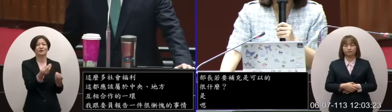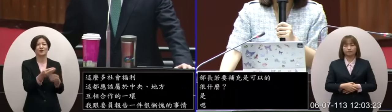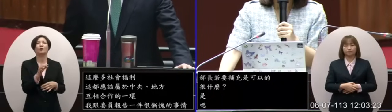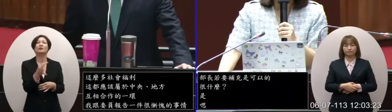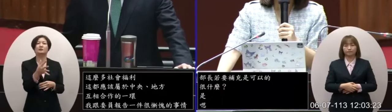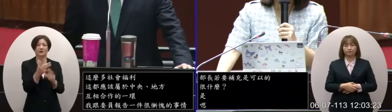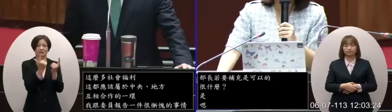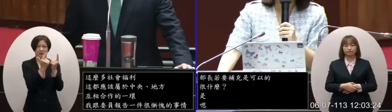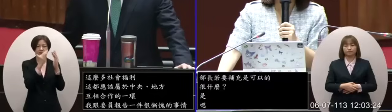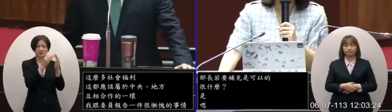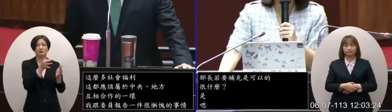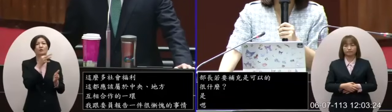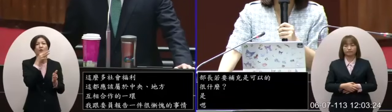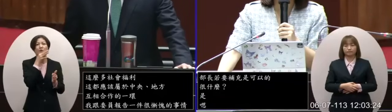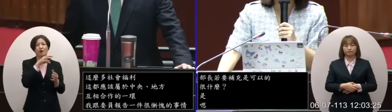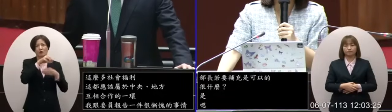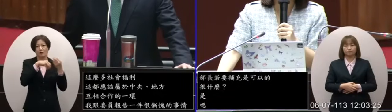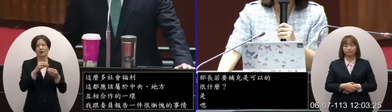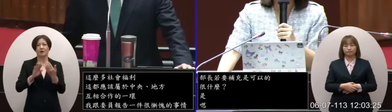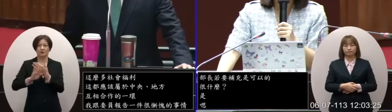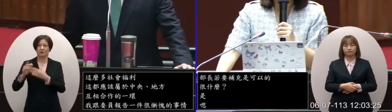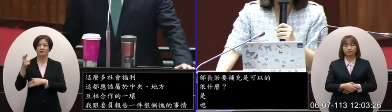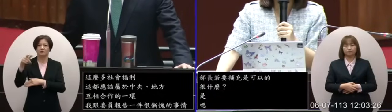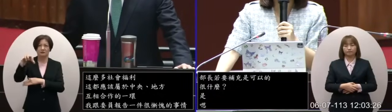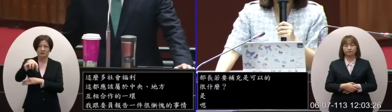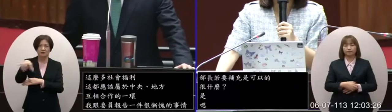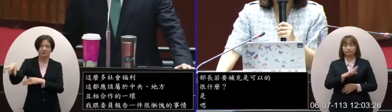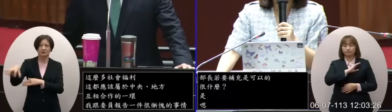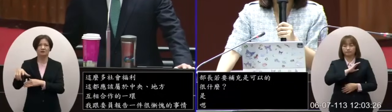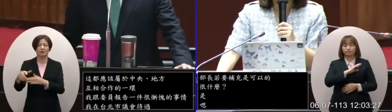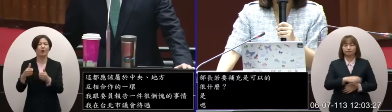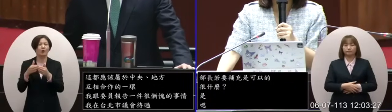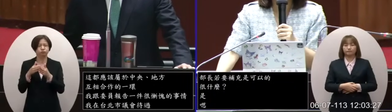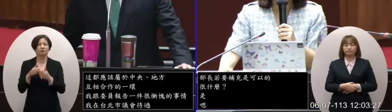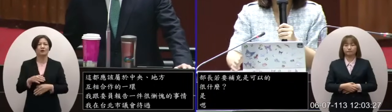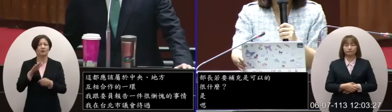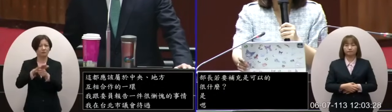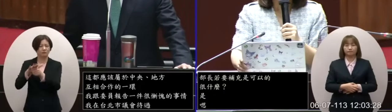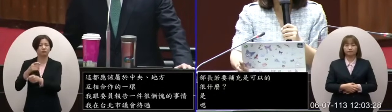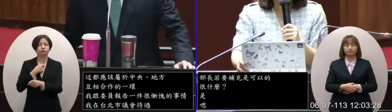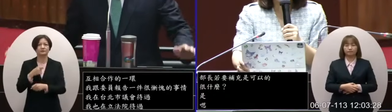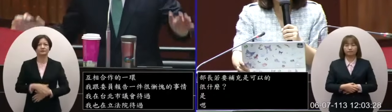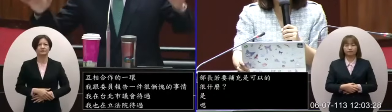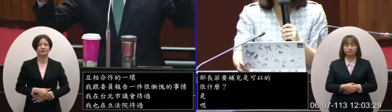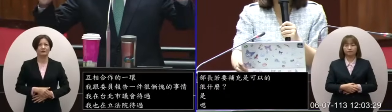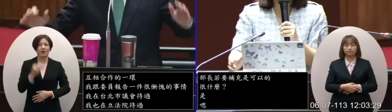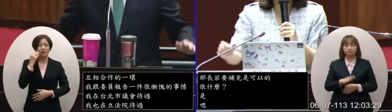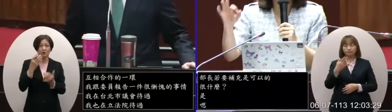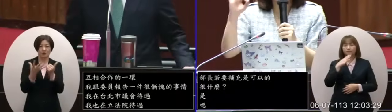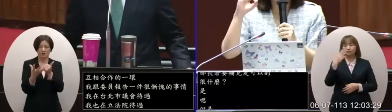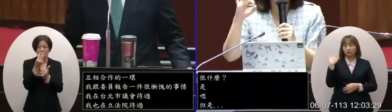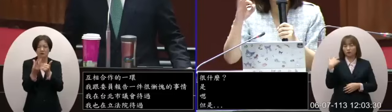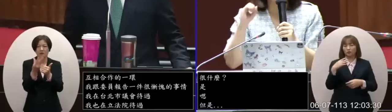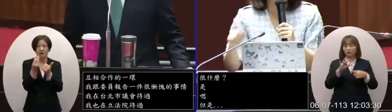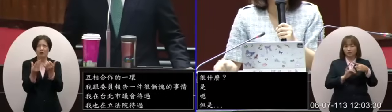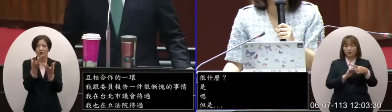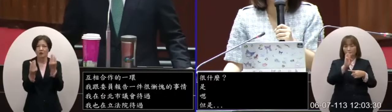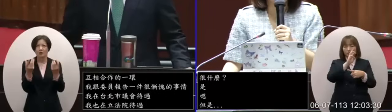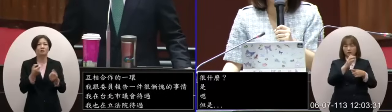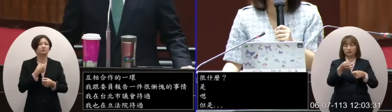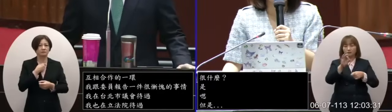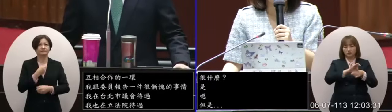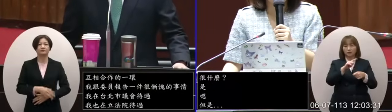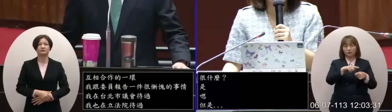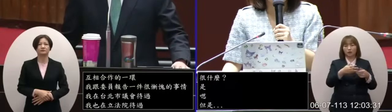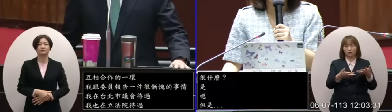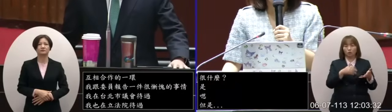少，其他地方需要的县市更多。我们如果从均衡台湾的理念来看，我们更 应该有。但是我们过去都有3%的加值，这